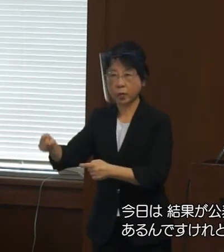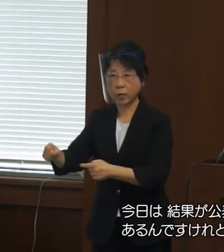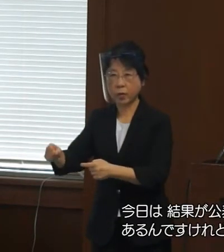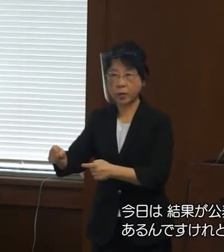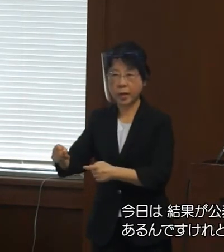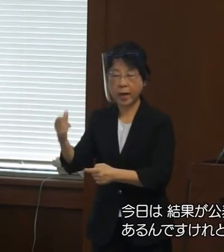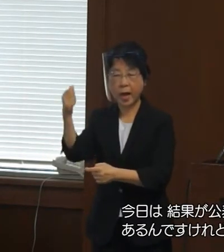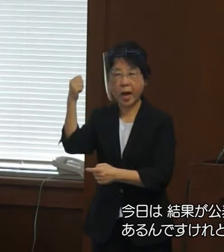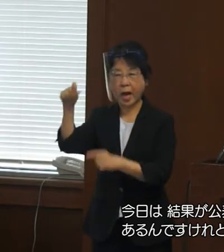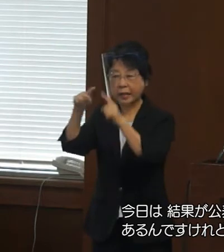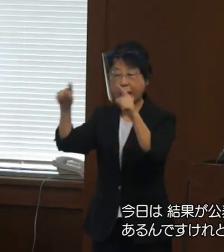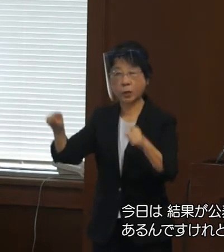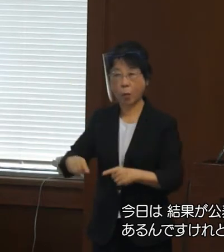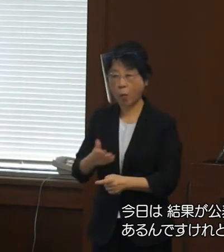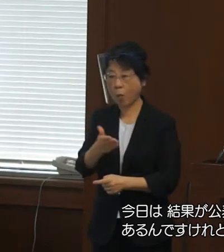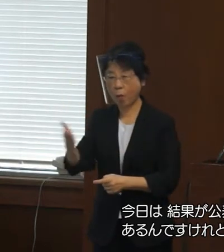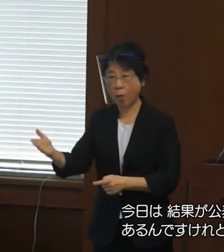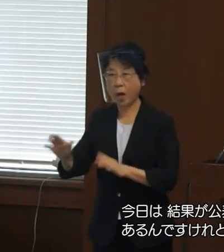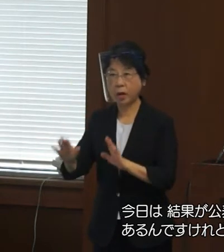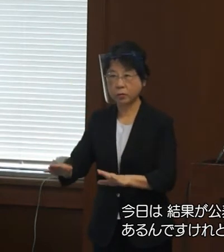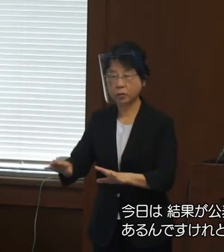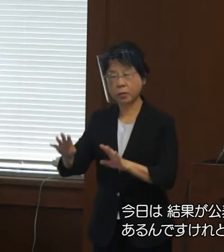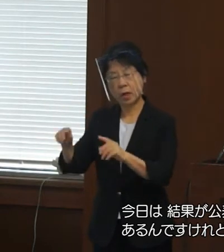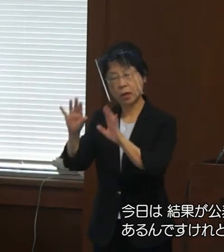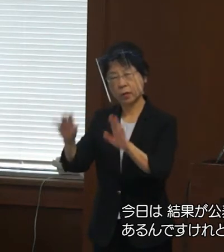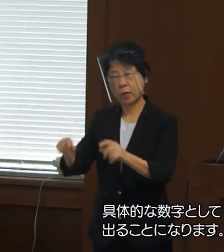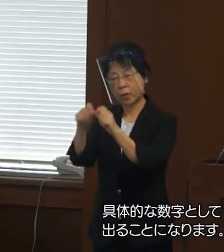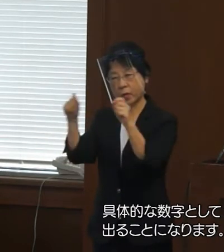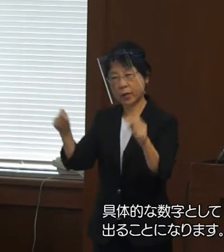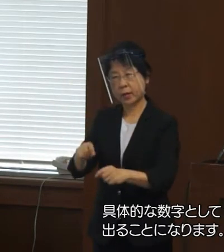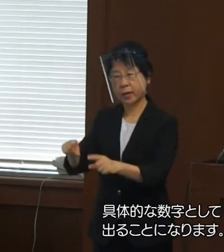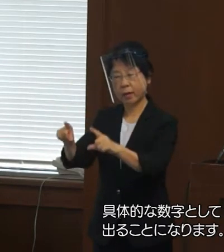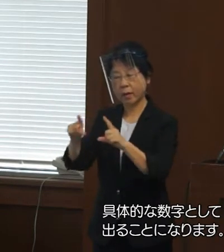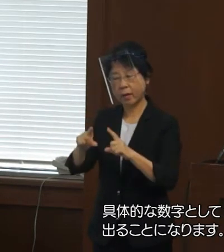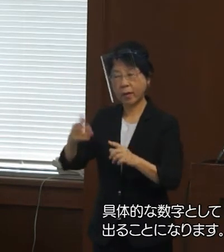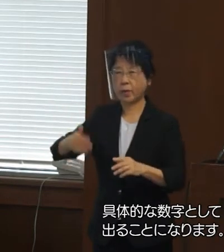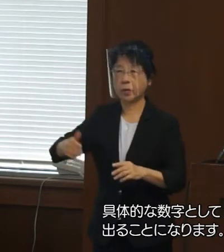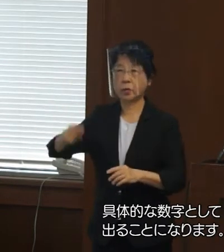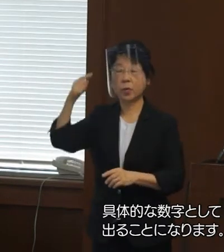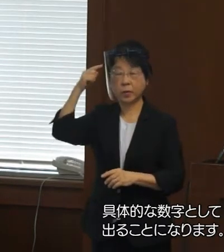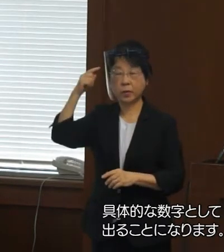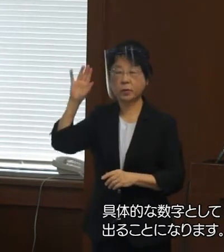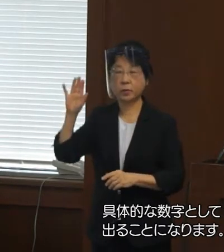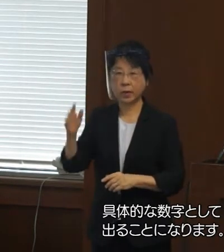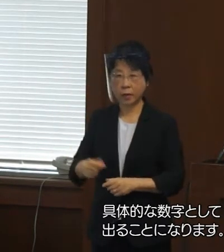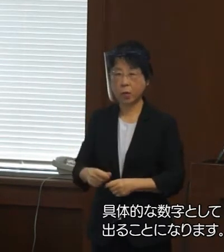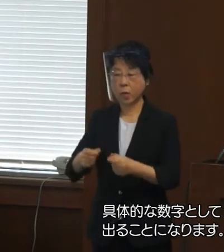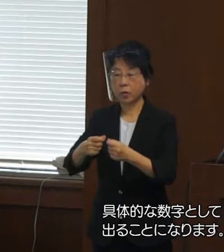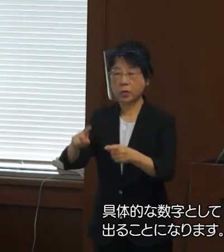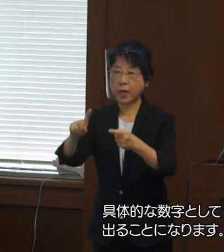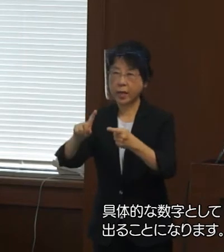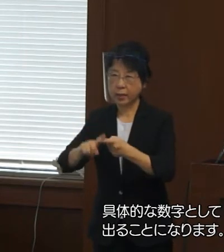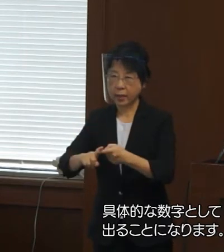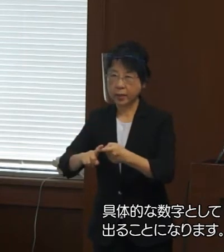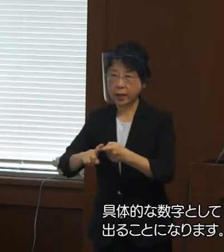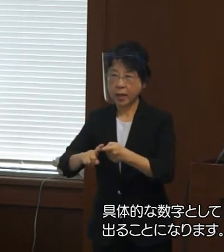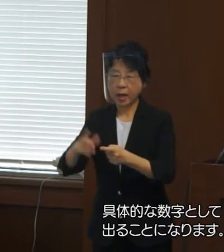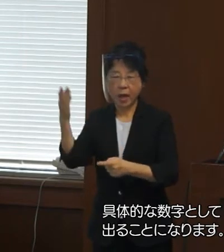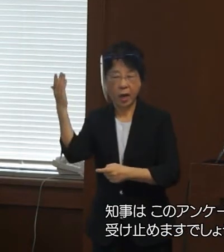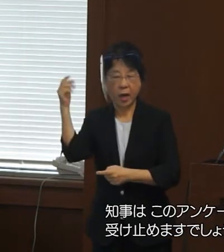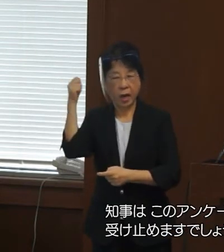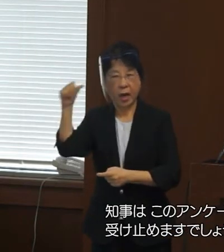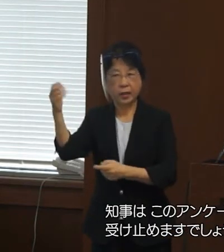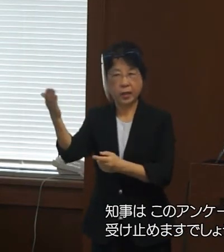結果がなんとか公表されないという話もあるんですけれども、具体的な数字としてこの試験者の意向というのが出ることになります